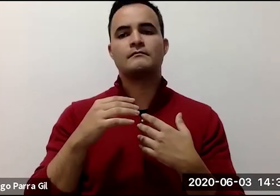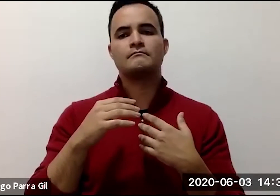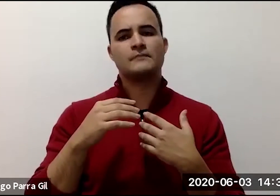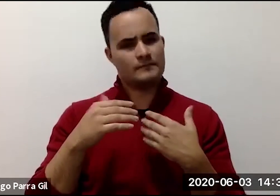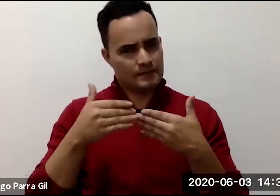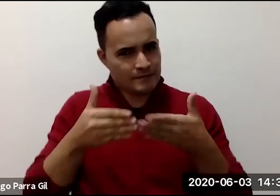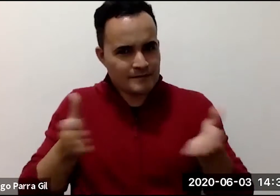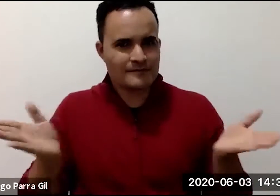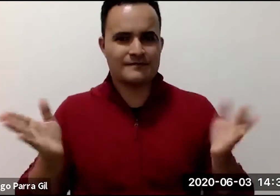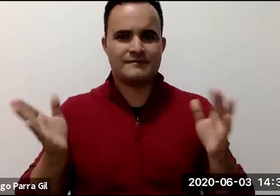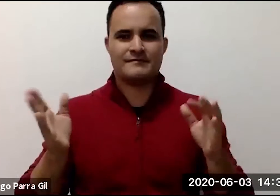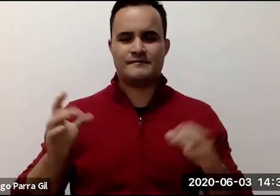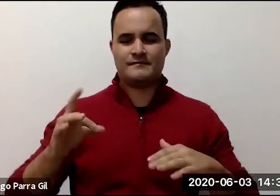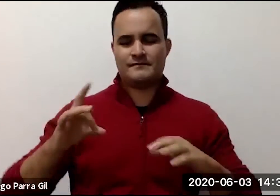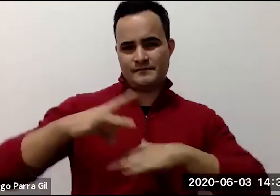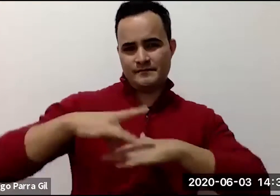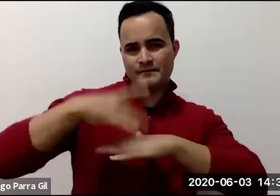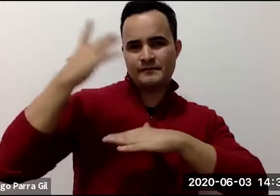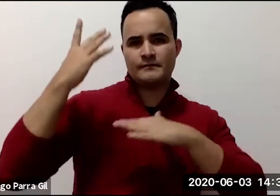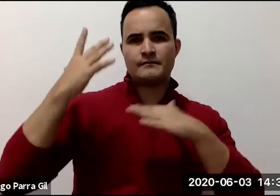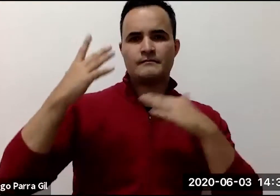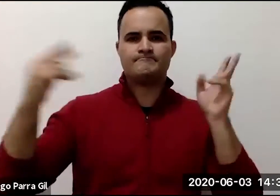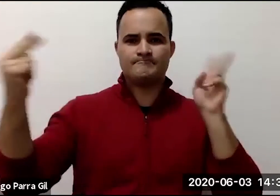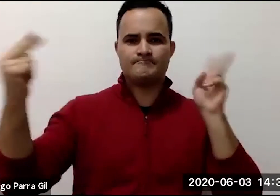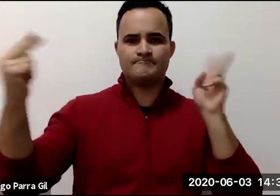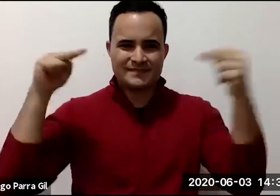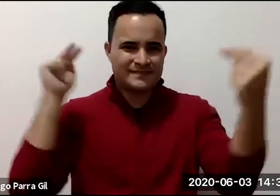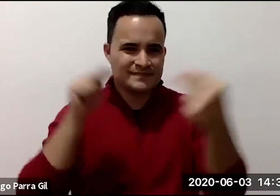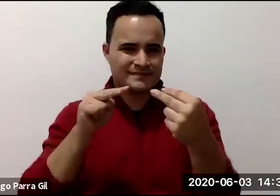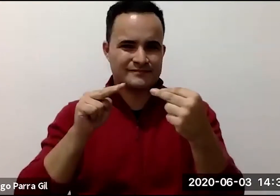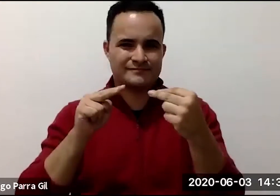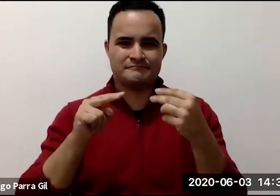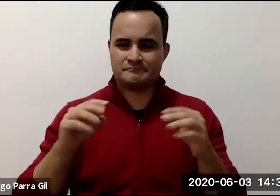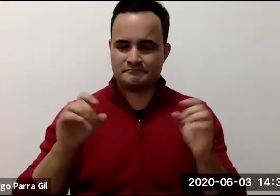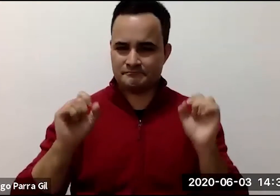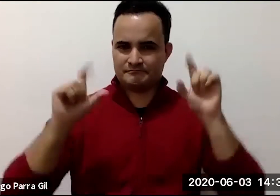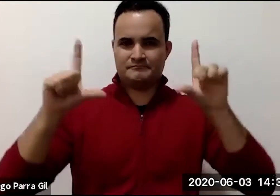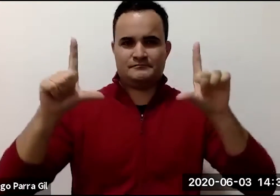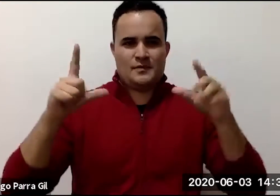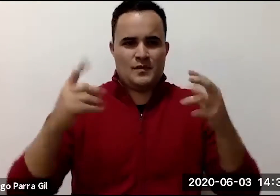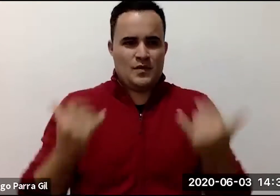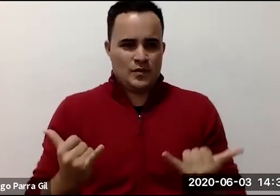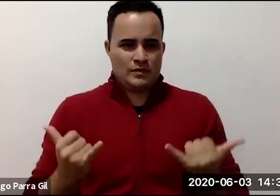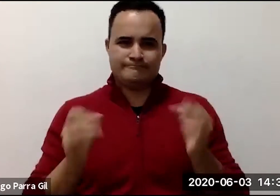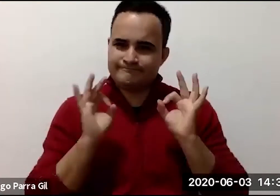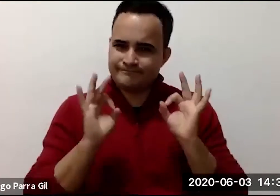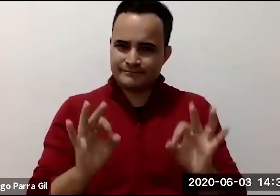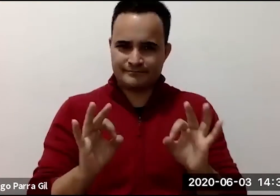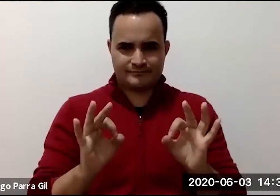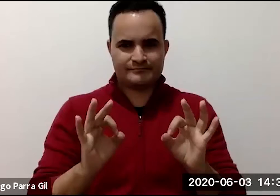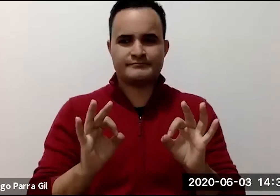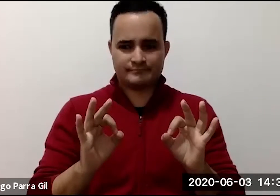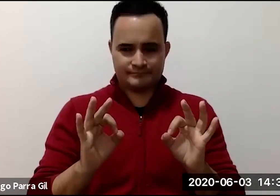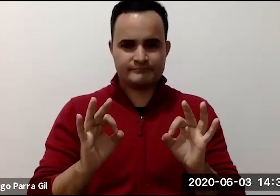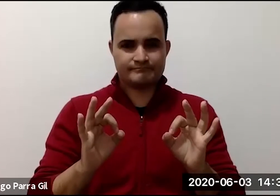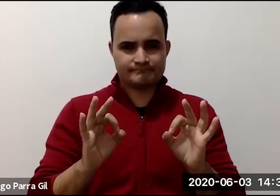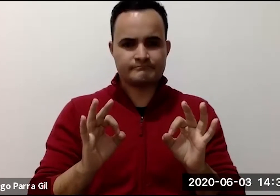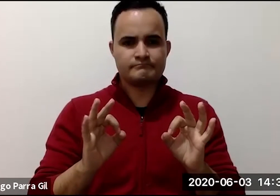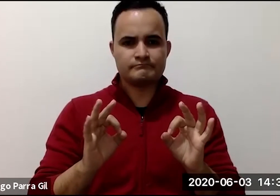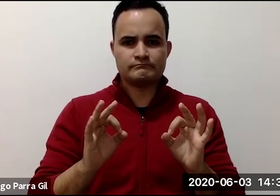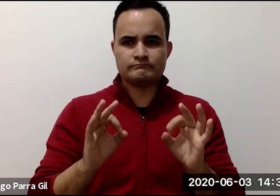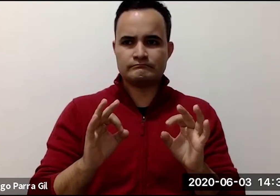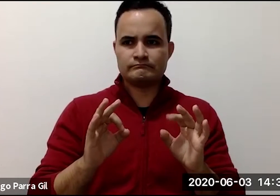nuevo encuentro en este tiempo que va fluyendo en el norte, en el sur global de muchas